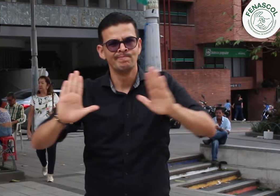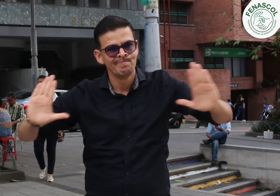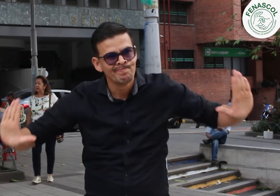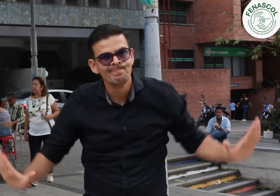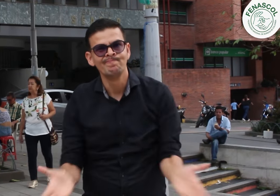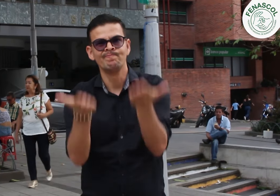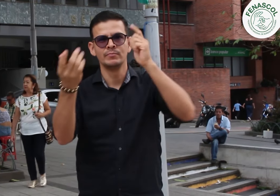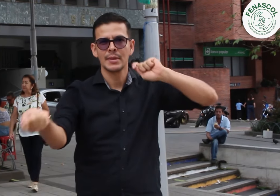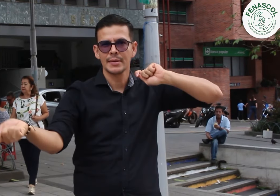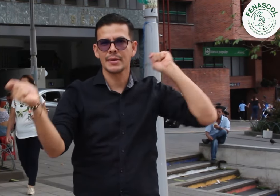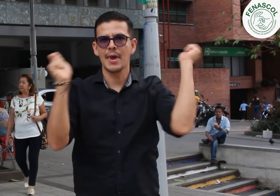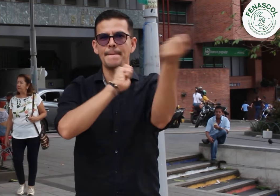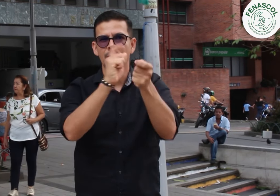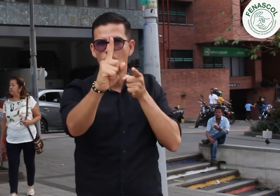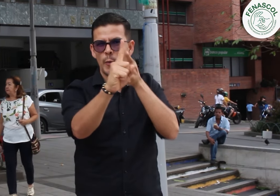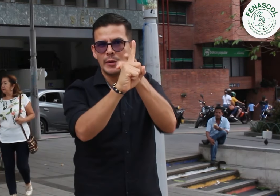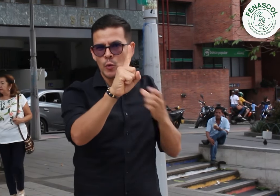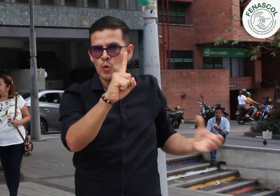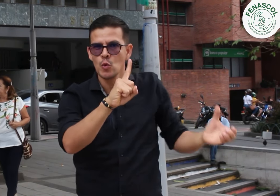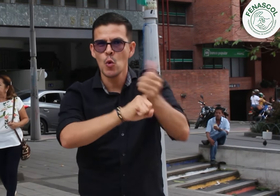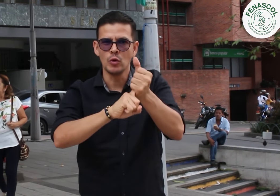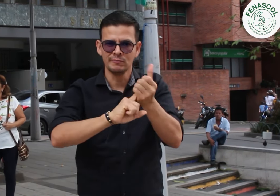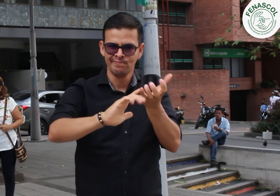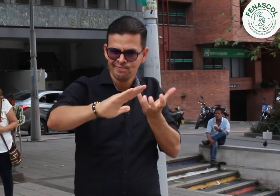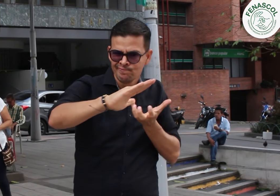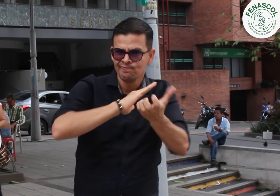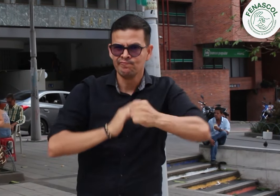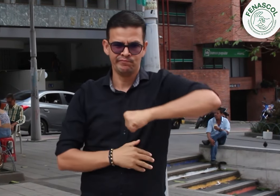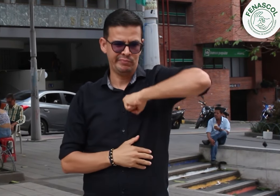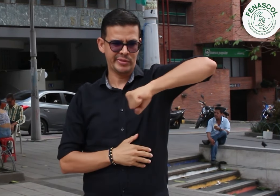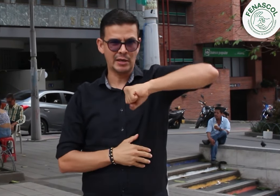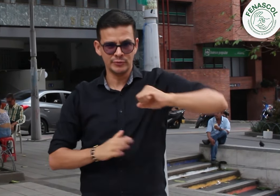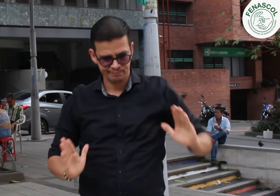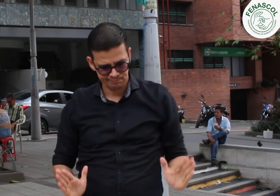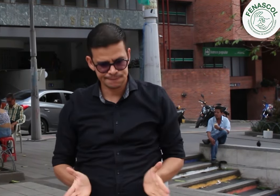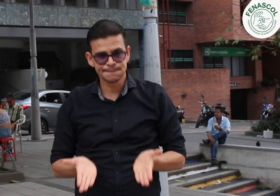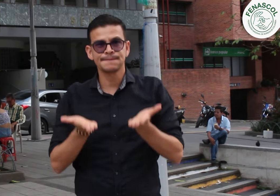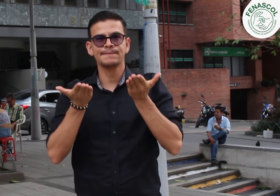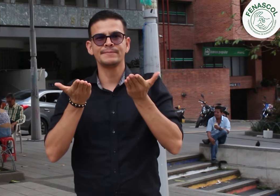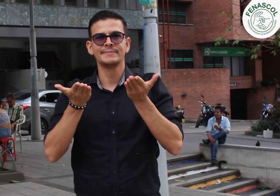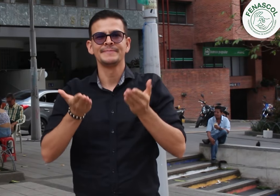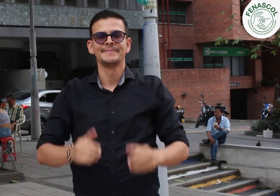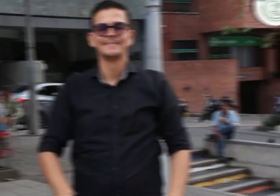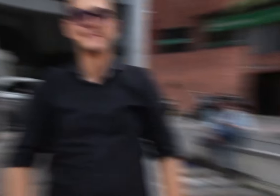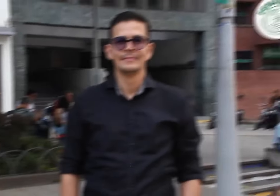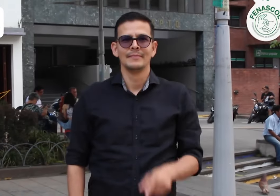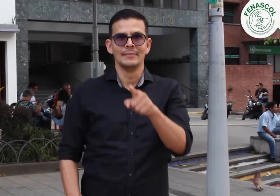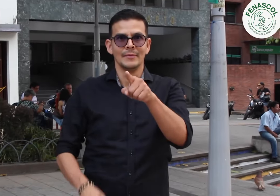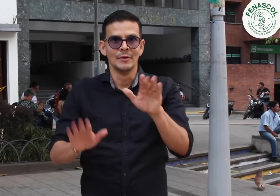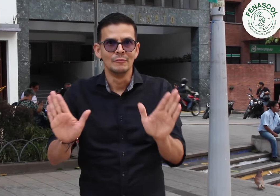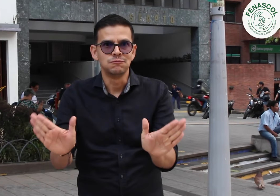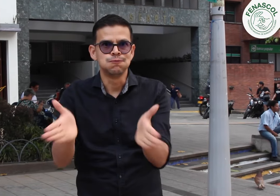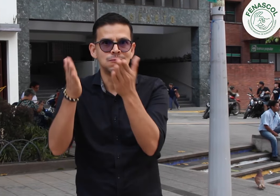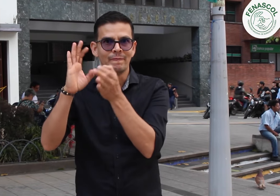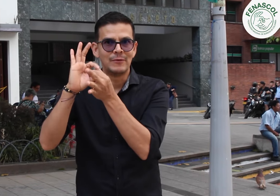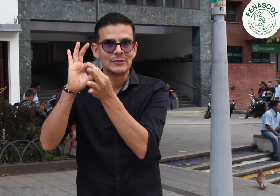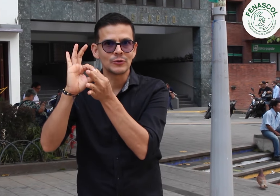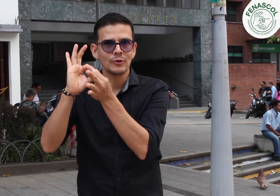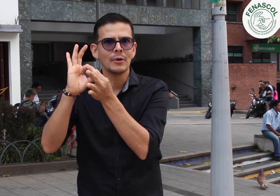mejora Y lograr accesibilidad que es un derecho respecto a mejoramiento fenascol